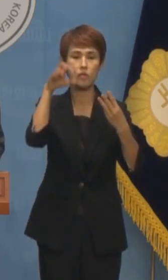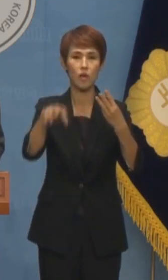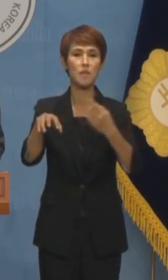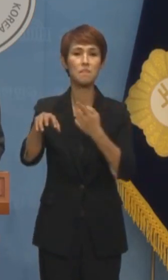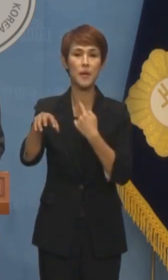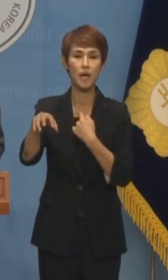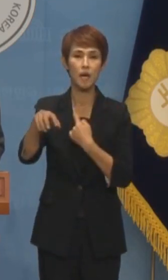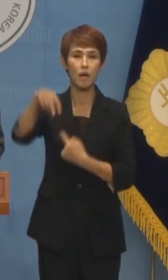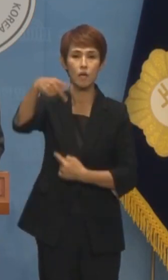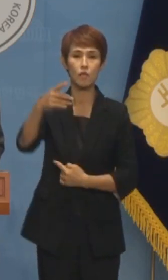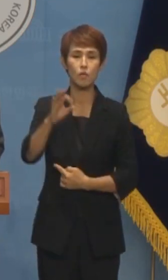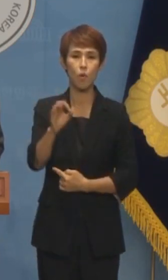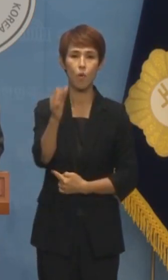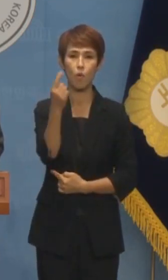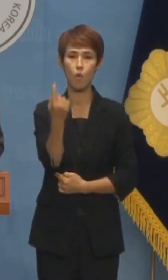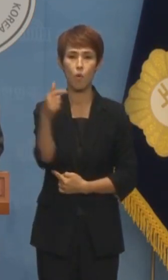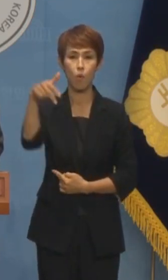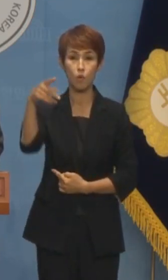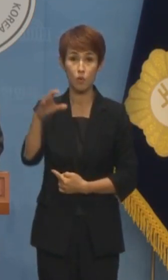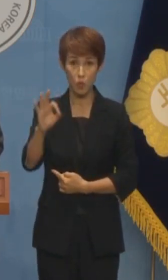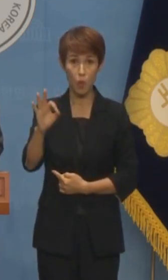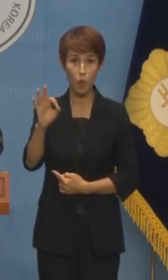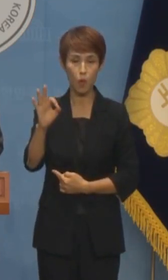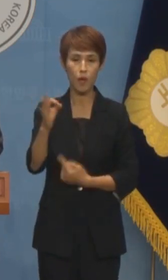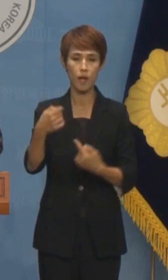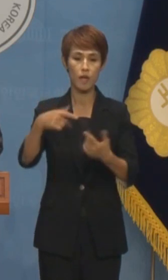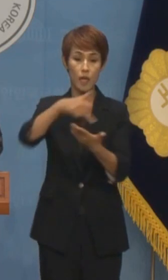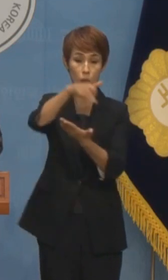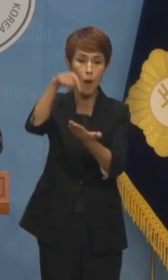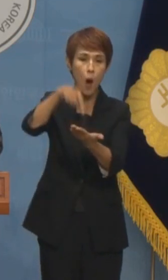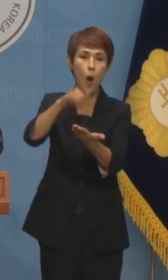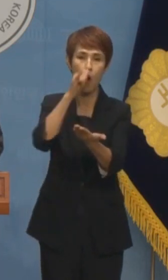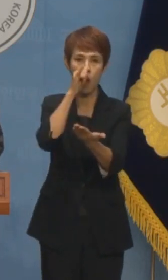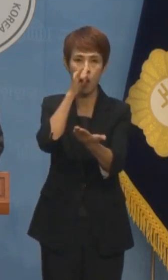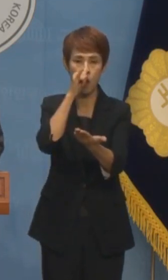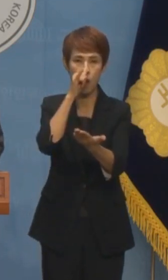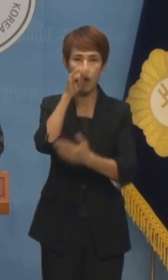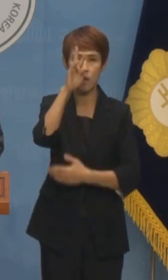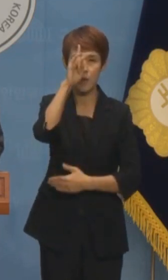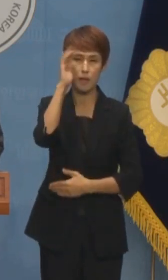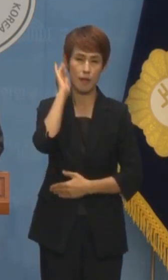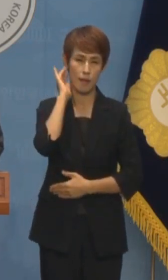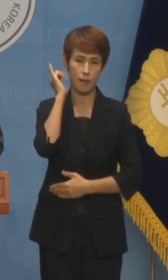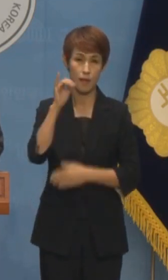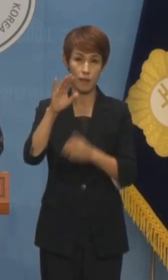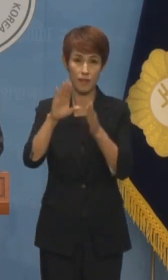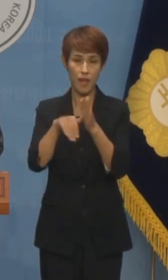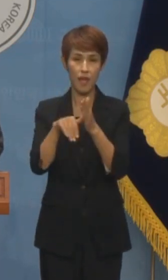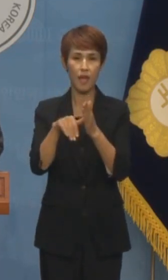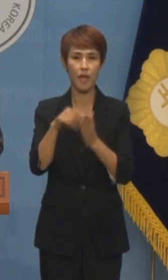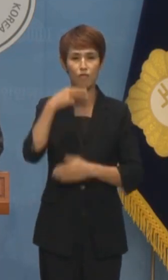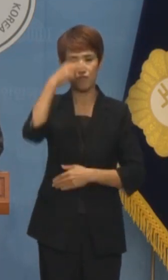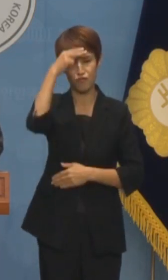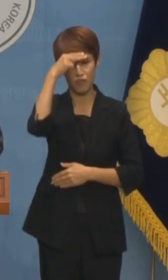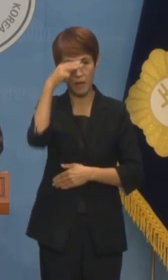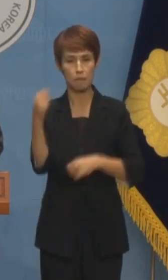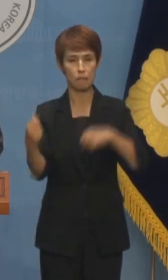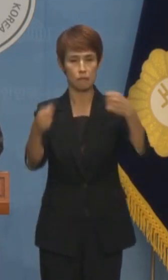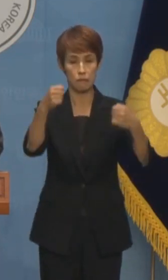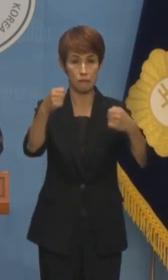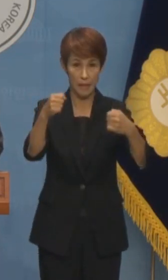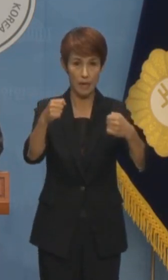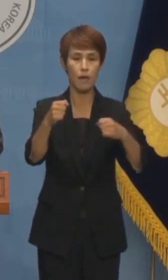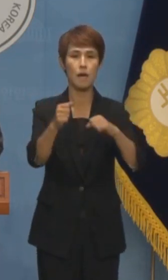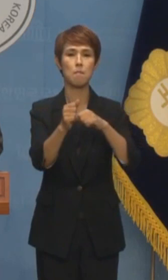출신 송호종 씨입니다. 송호종 씨는 박근혜 정부 당시 음주운전으로 징계를 받았고